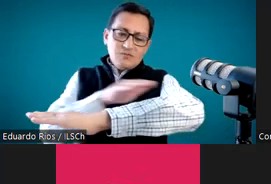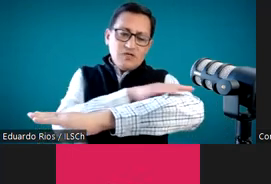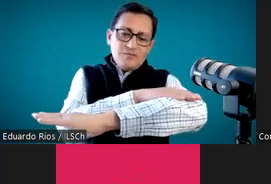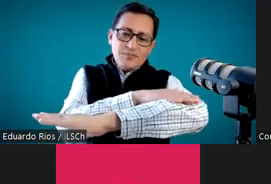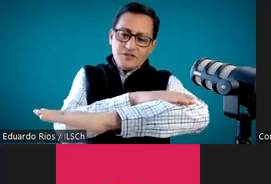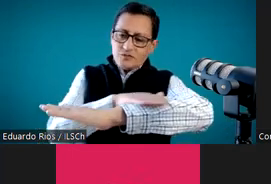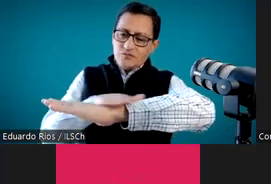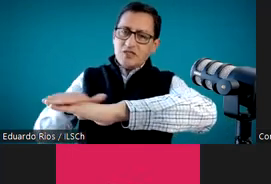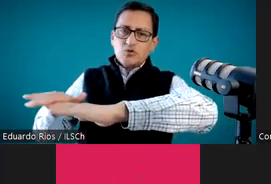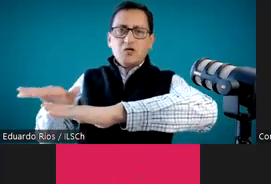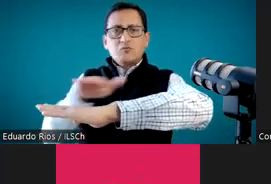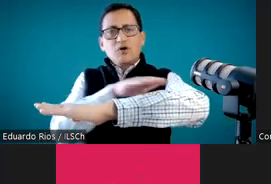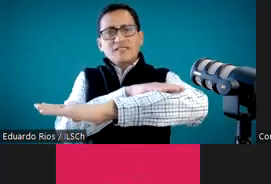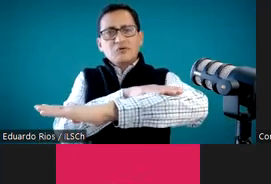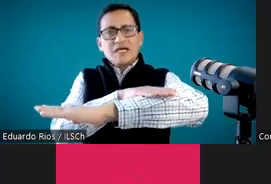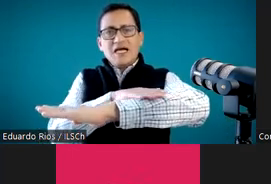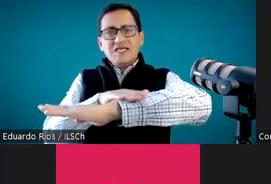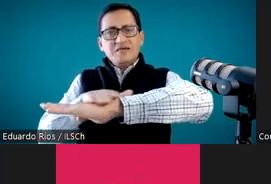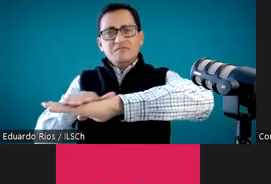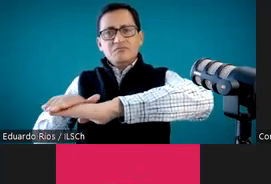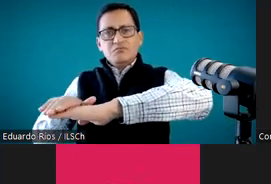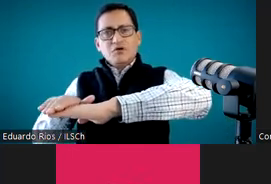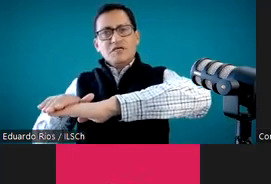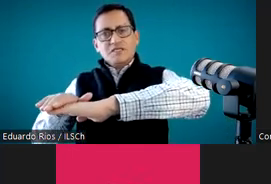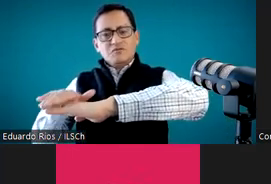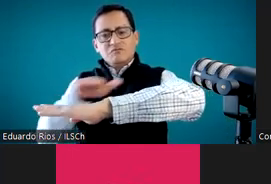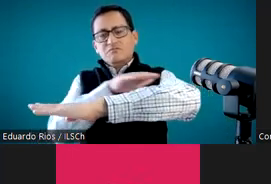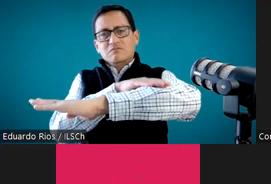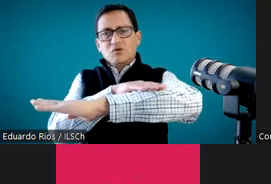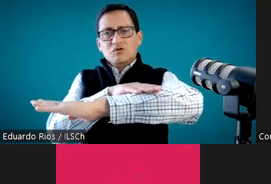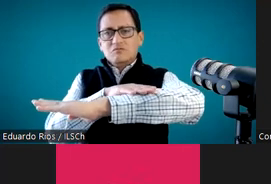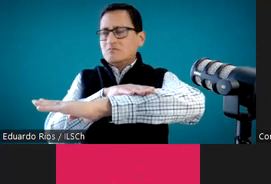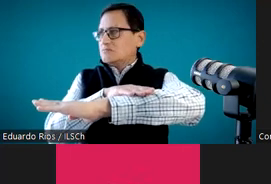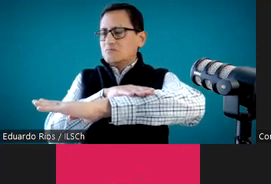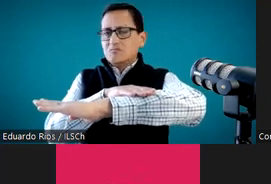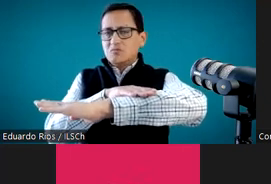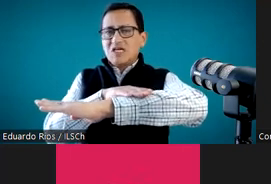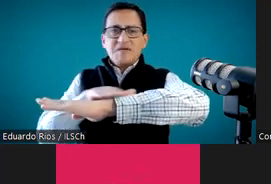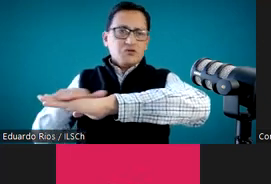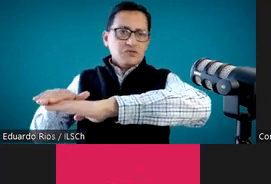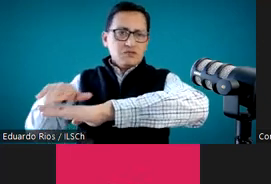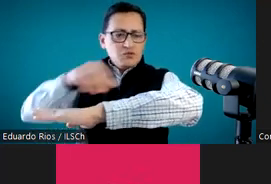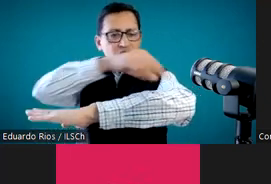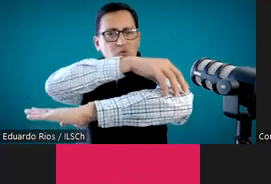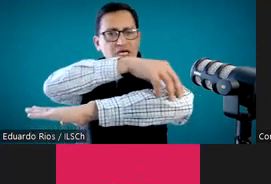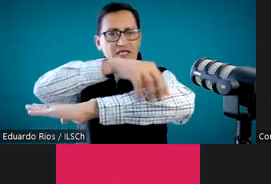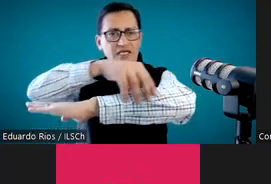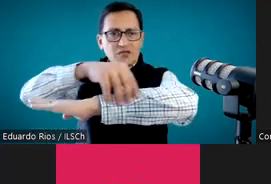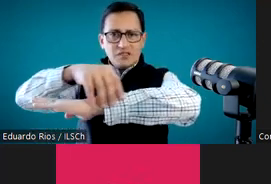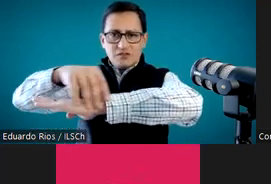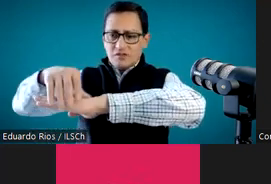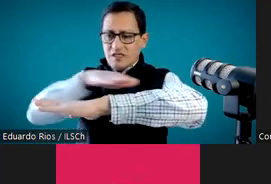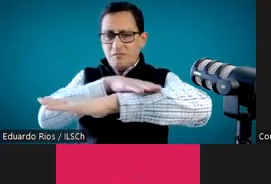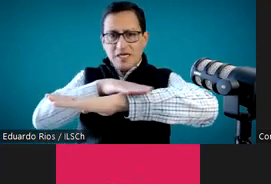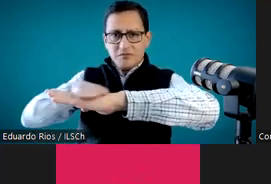Aquí tenemos el piso, el suelo. Puede ser una calle, puede ser un camino, ¿cierto? Porque es como